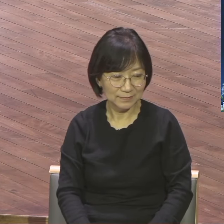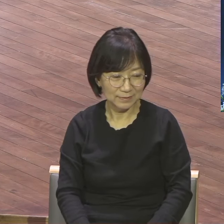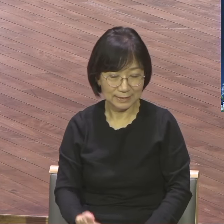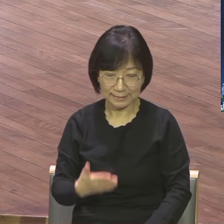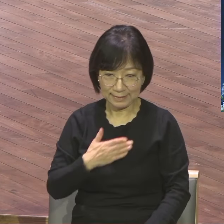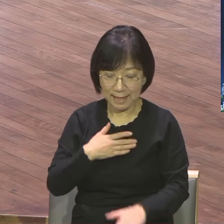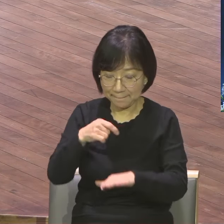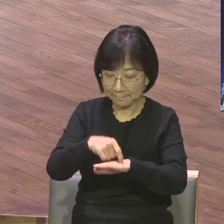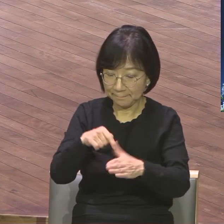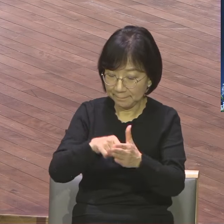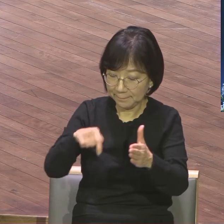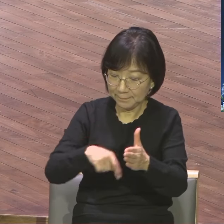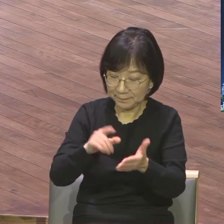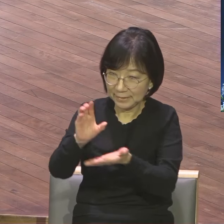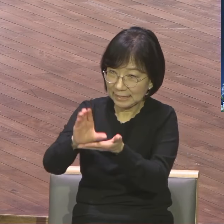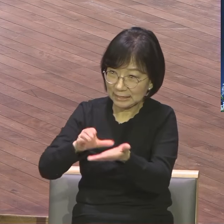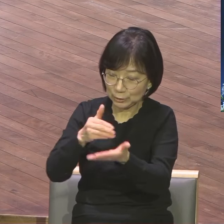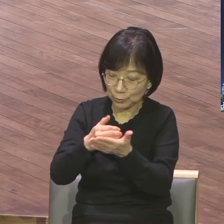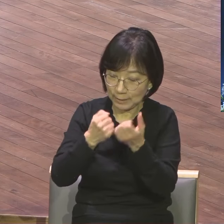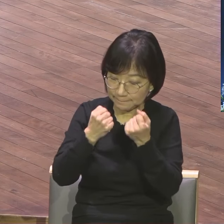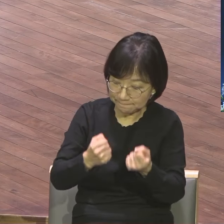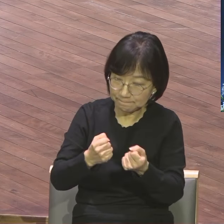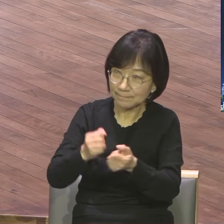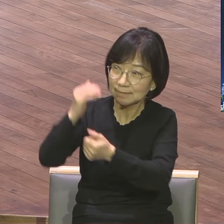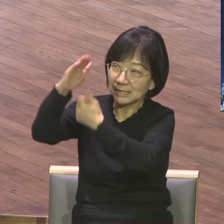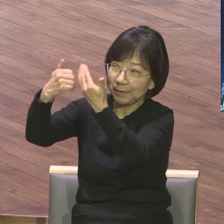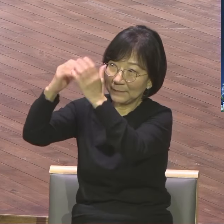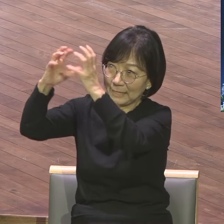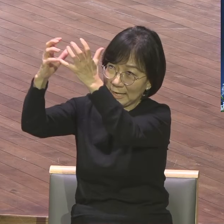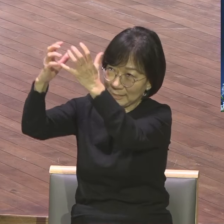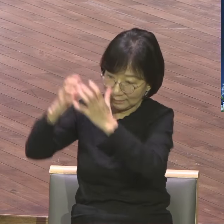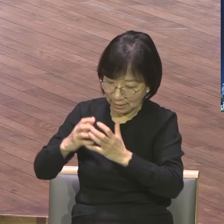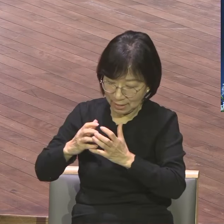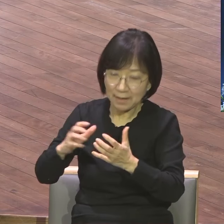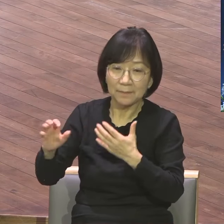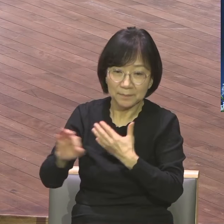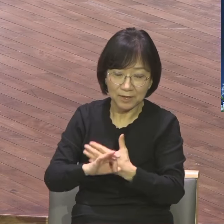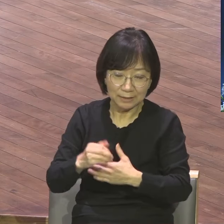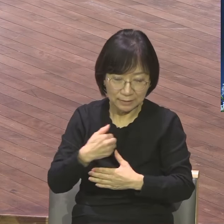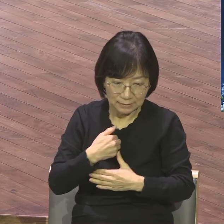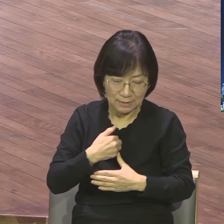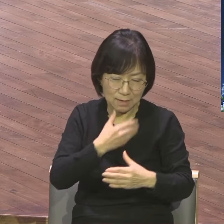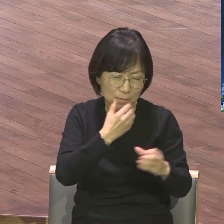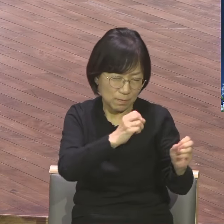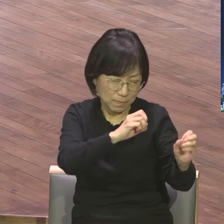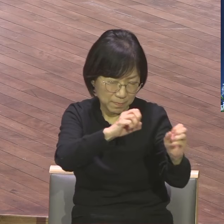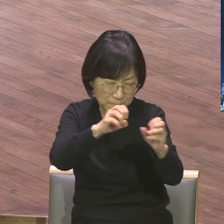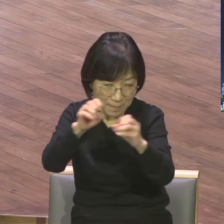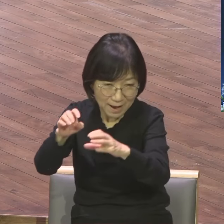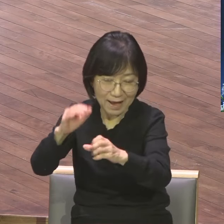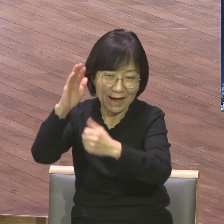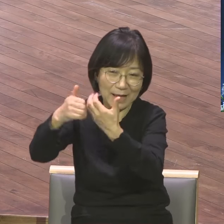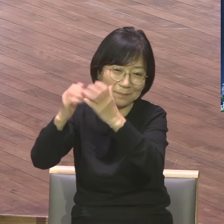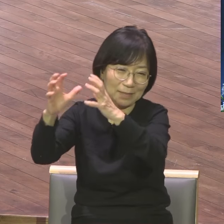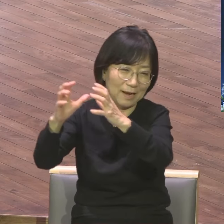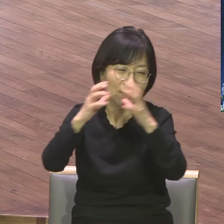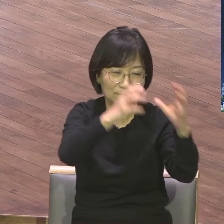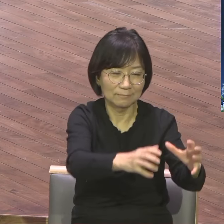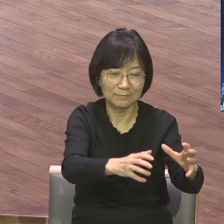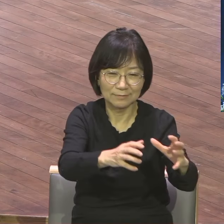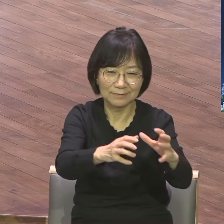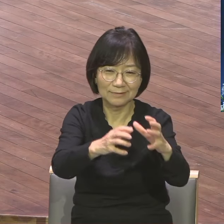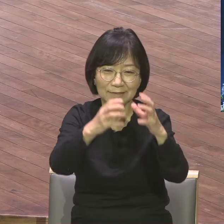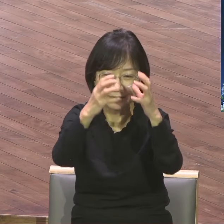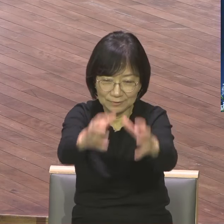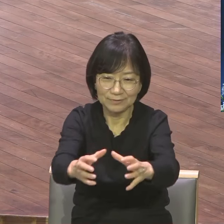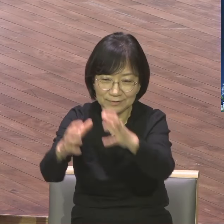그리스도가 임했다. 하나님의 나라가 임했다. 머물러 있지 않습니다. 나를 통해 하나님의 나라가 임하는 거예요. 내 가문에 임합니다. 내 직장에